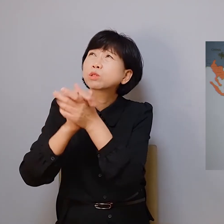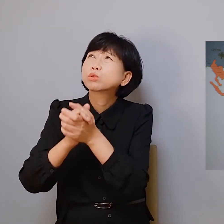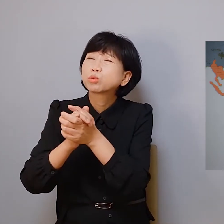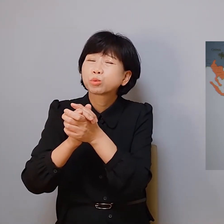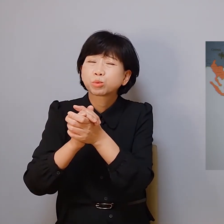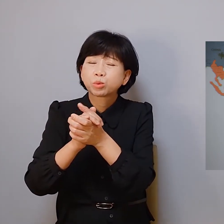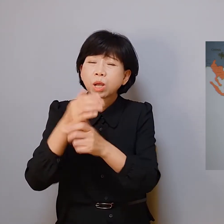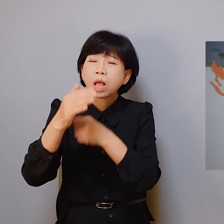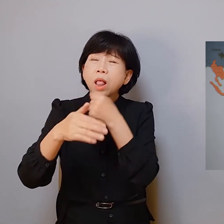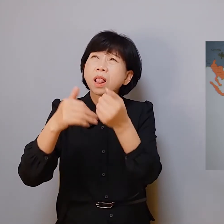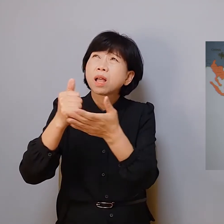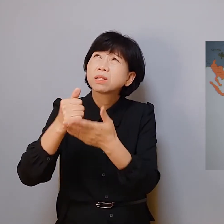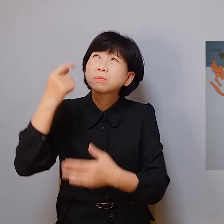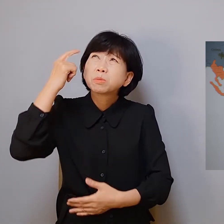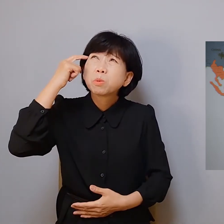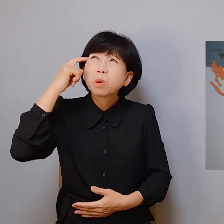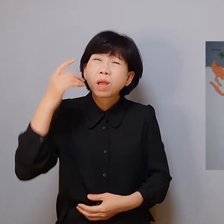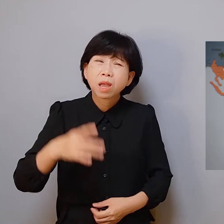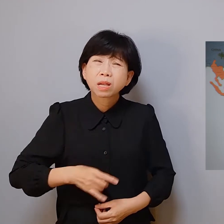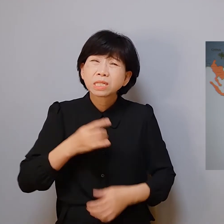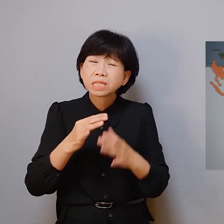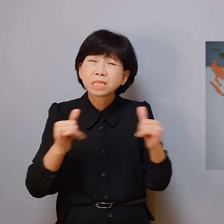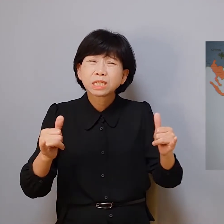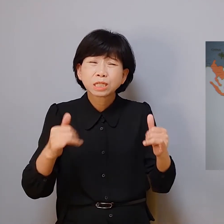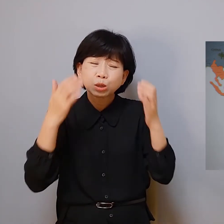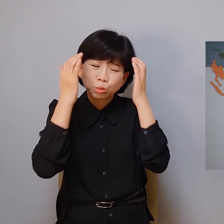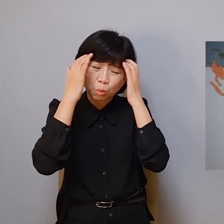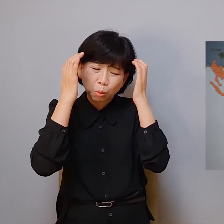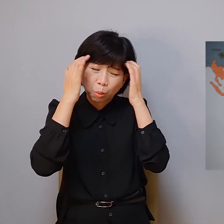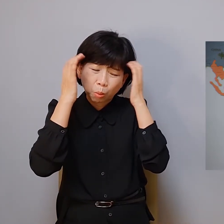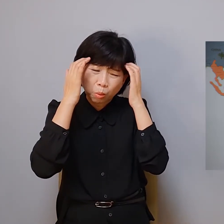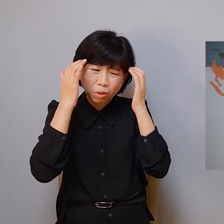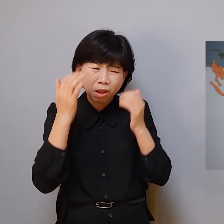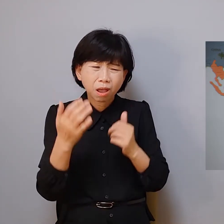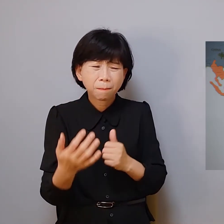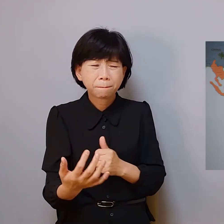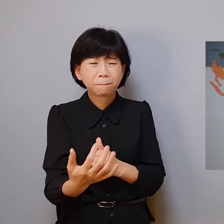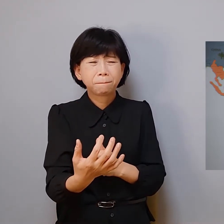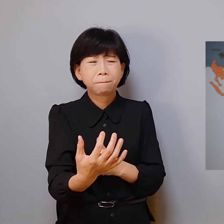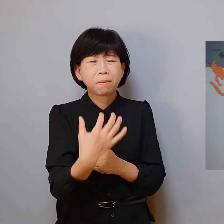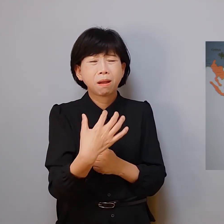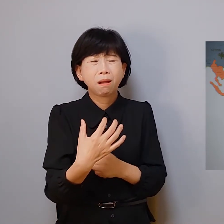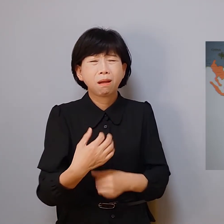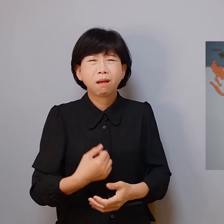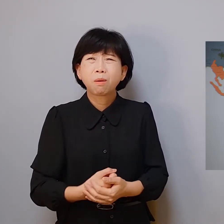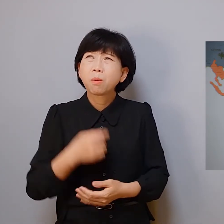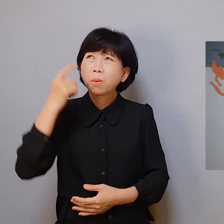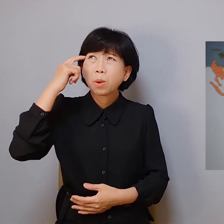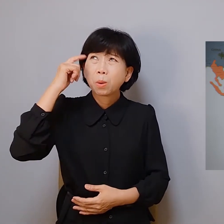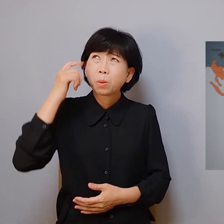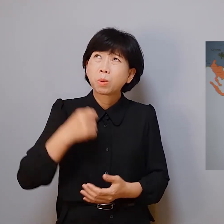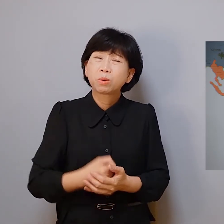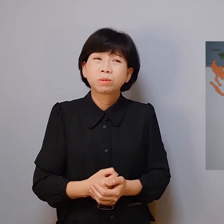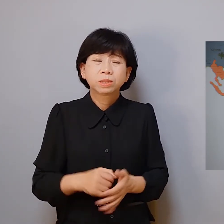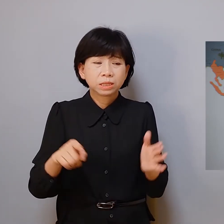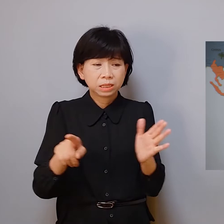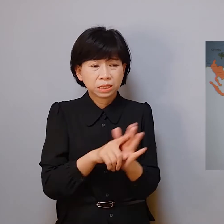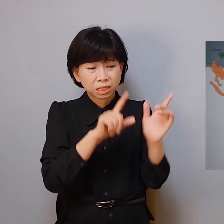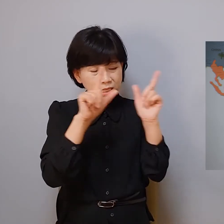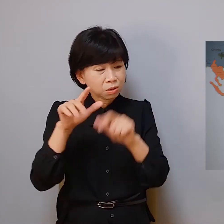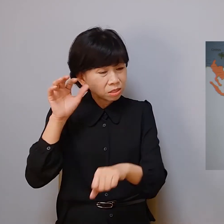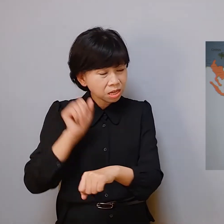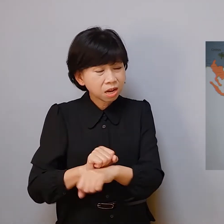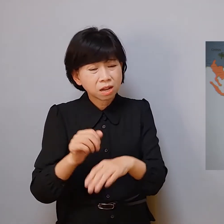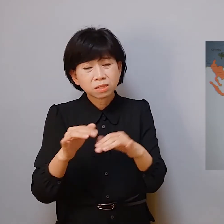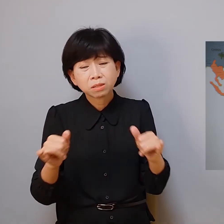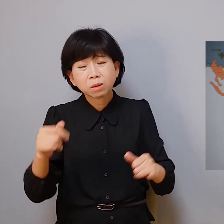항변합니다. 하나님, 왜 의인이 고난당하나요? 왜 신앙생활 잘하는 우리가 이 볼품없게